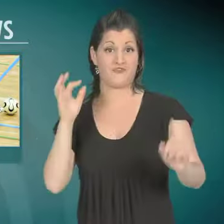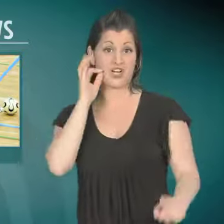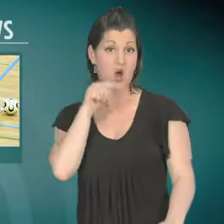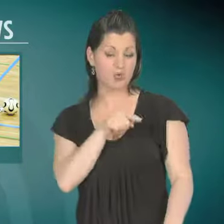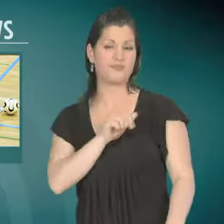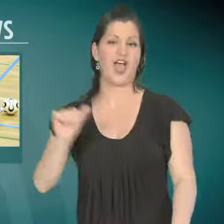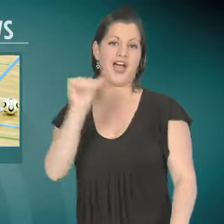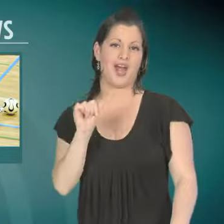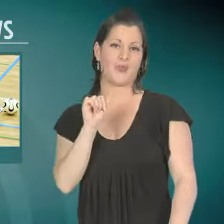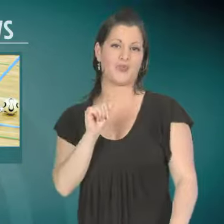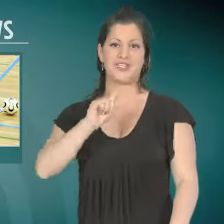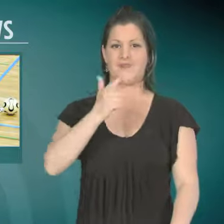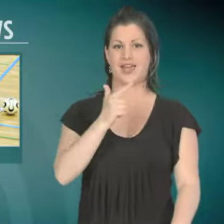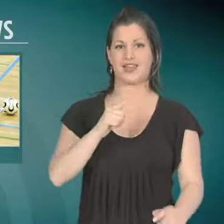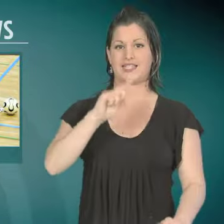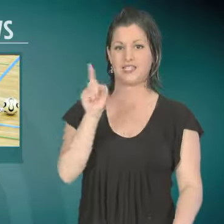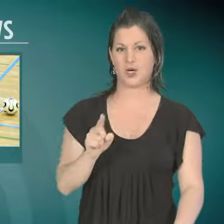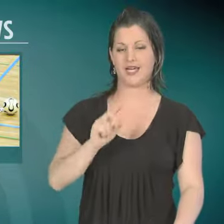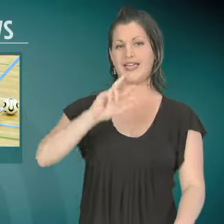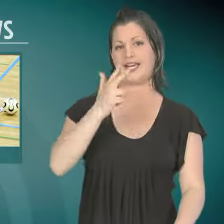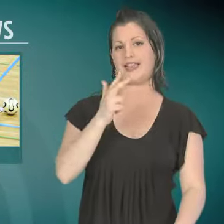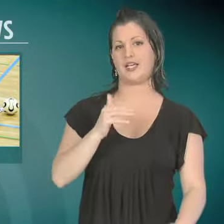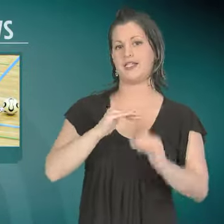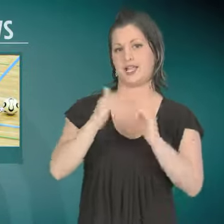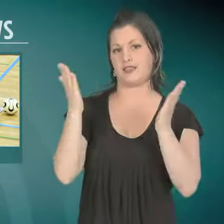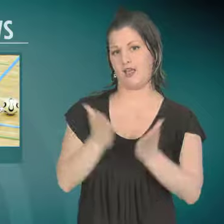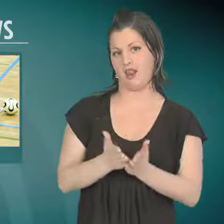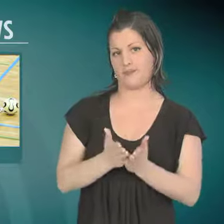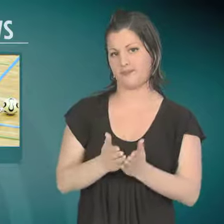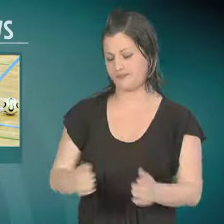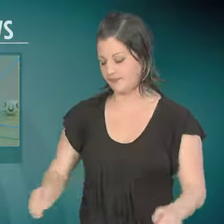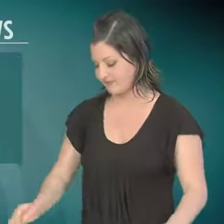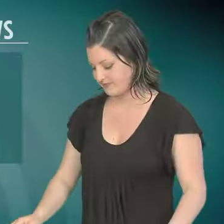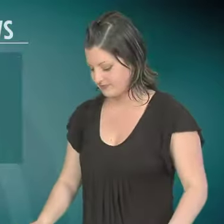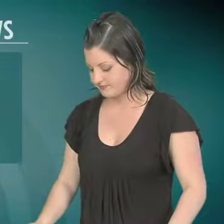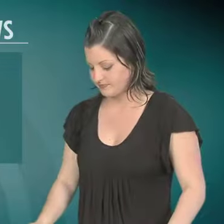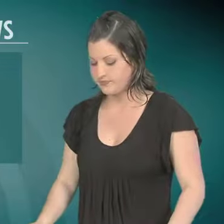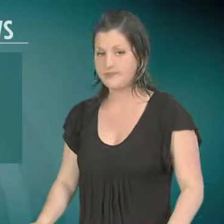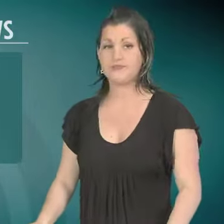den Damen hat Aarau den Meistertitel gewonnen, 2. Zürich, 3. Seetal.